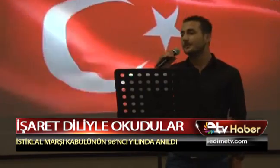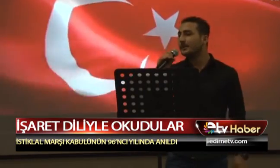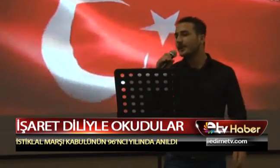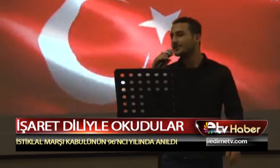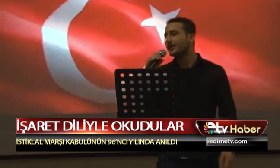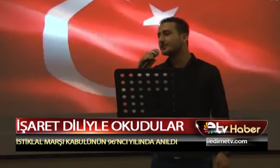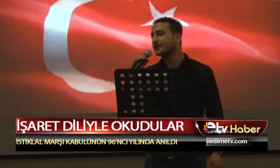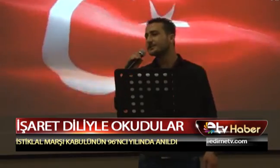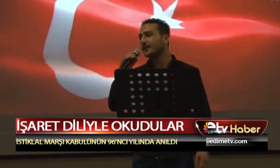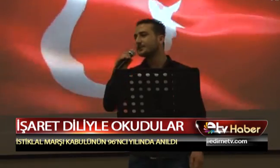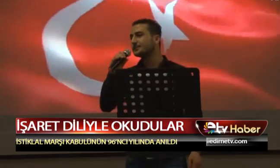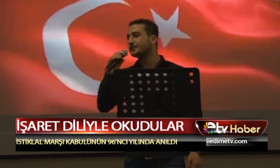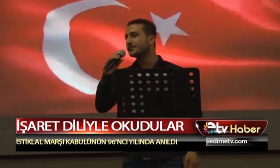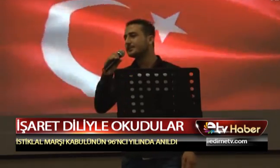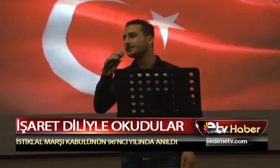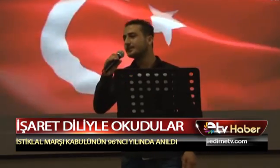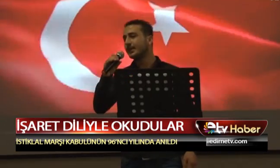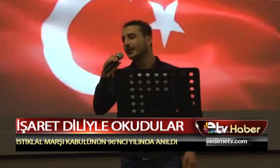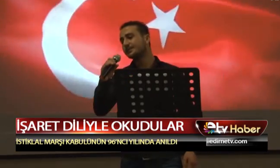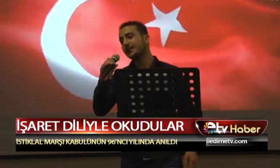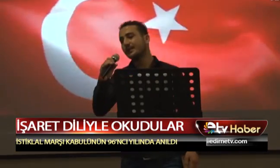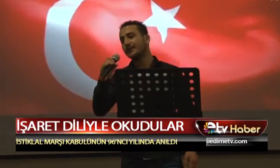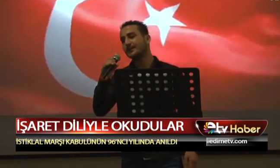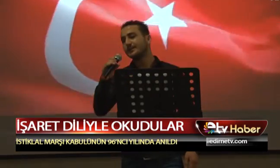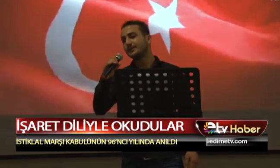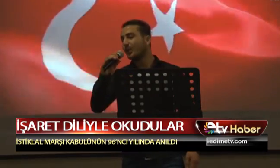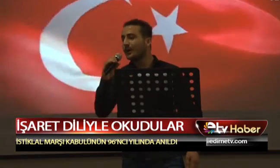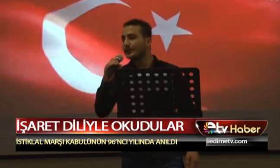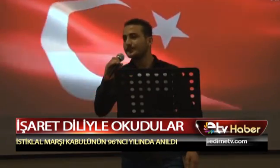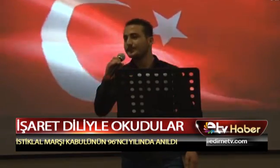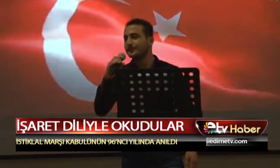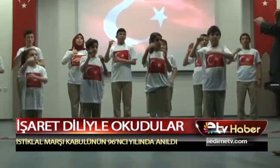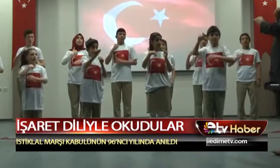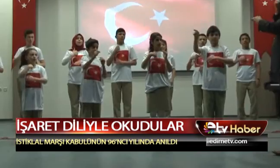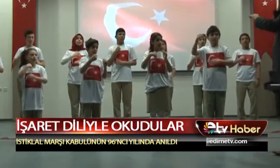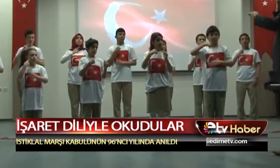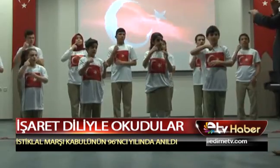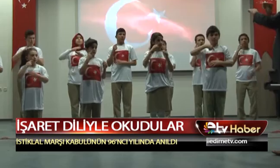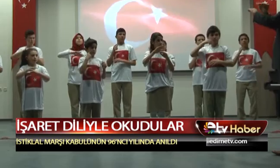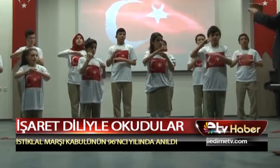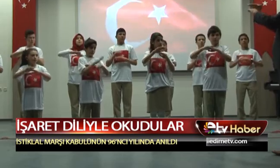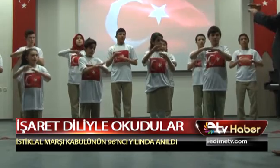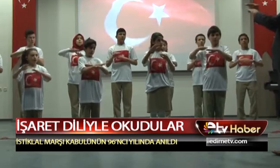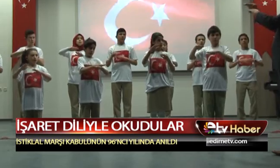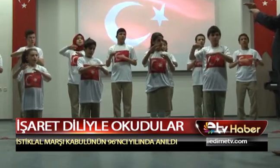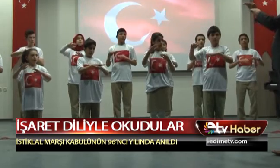Bir ecdadıma saldırdım mı hatta boğarım. Etkinlikte şehit öğretmen Adnan Tunca